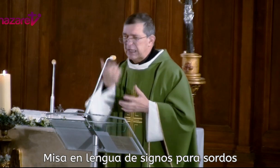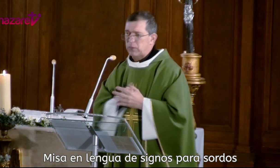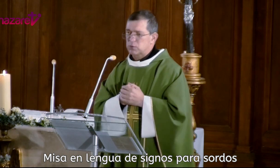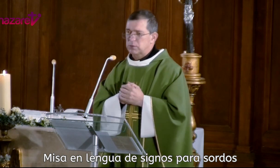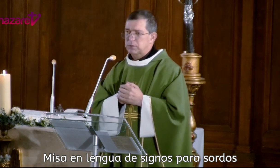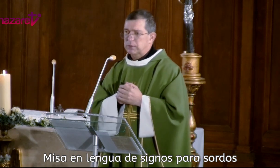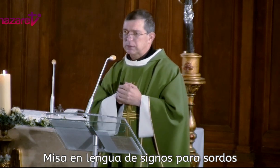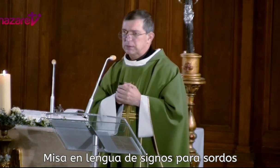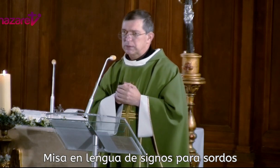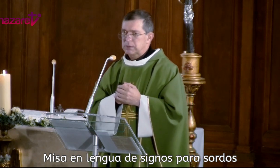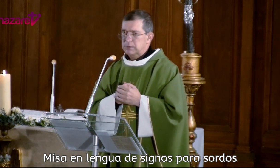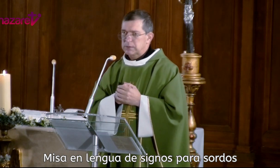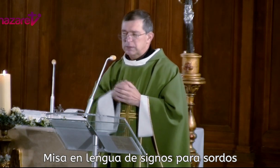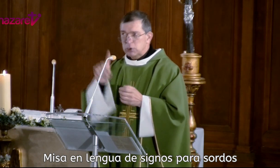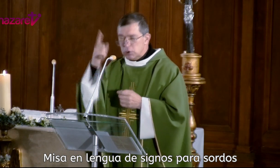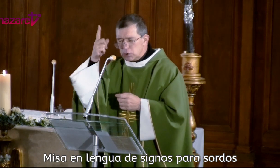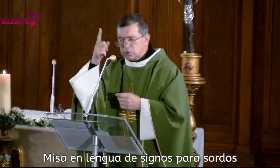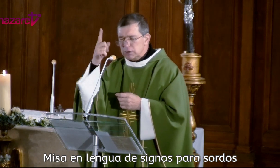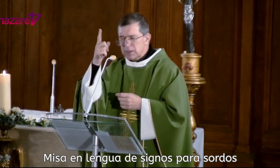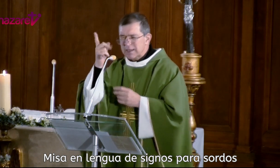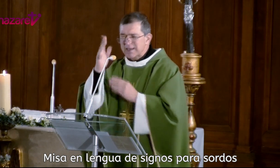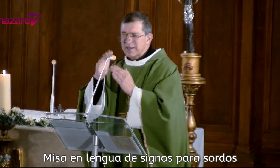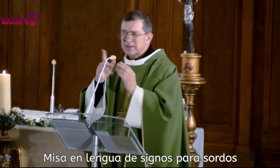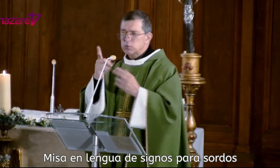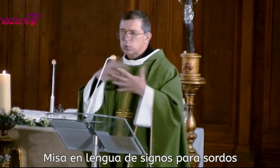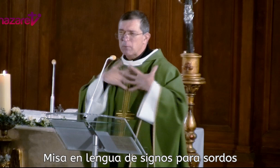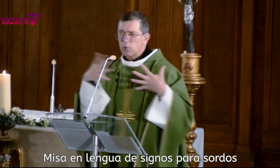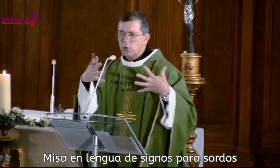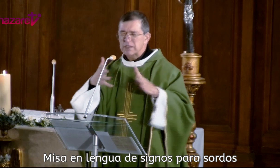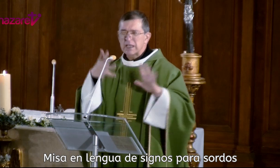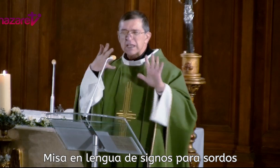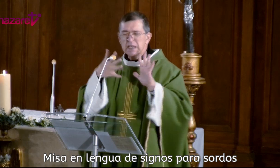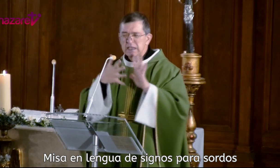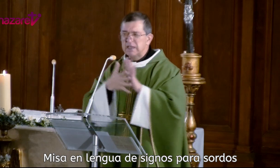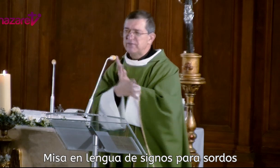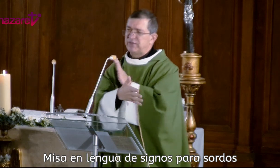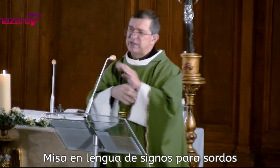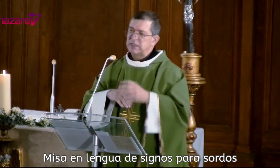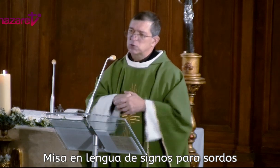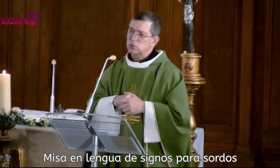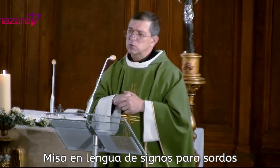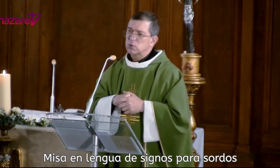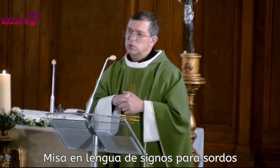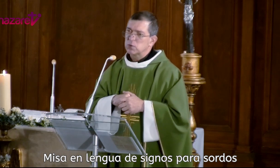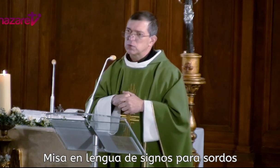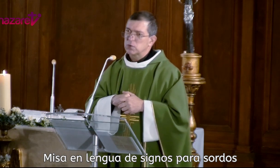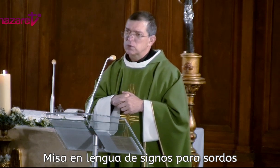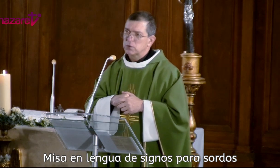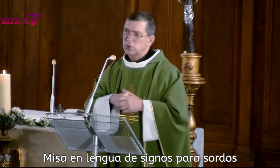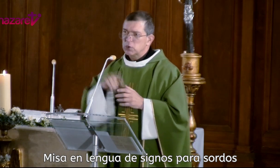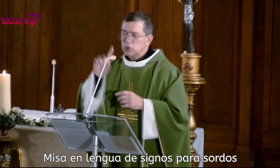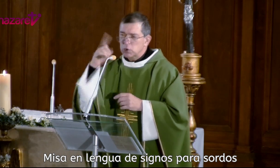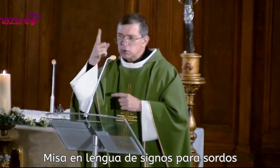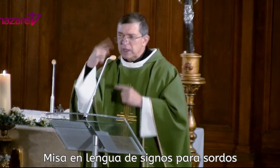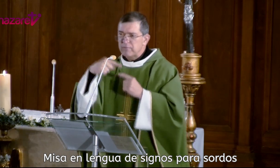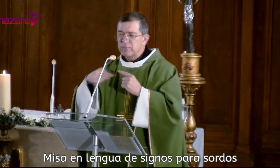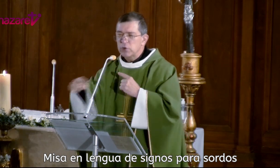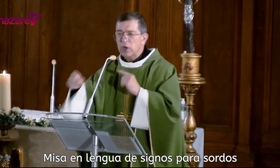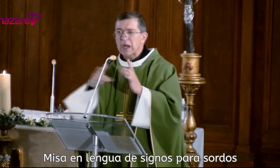pecados. Dios, su amor es infinito. Dios envió a